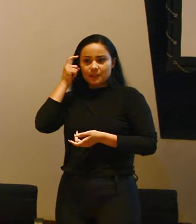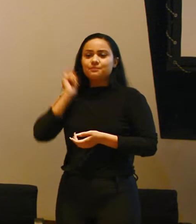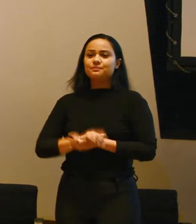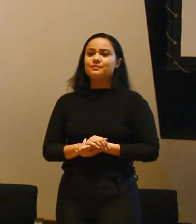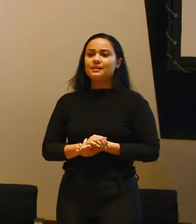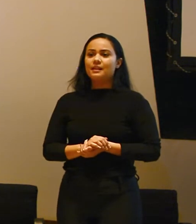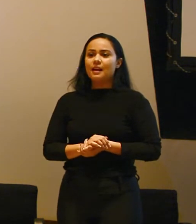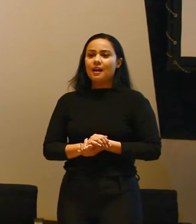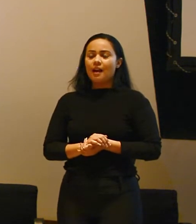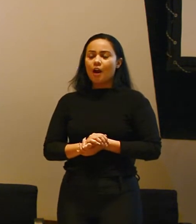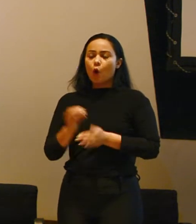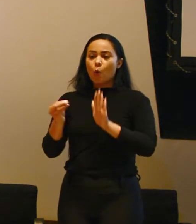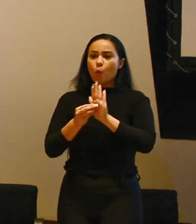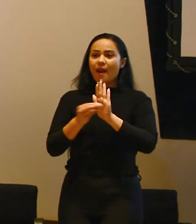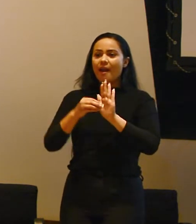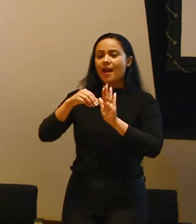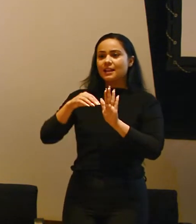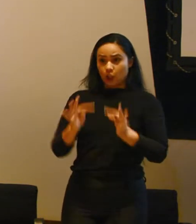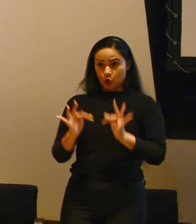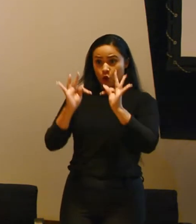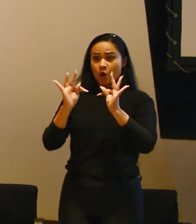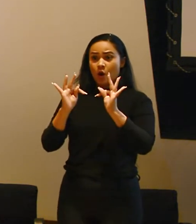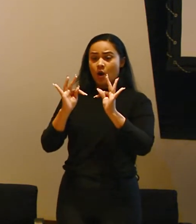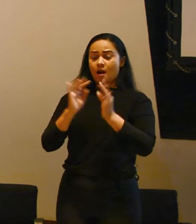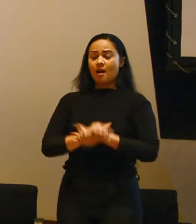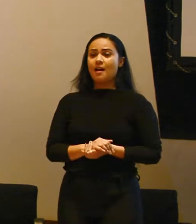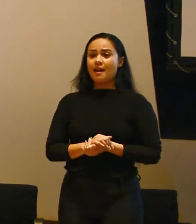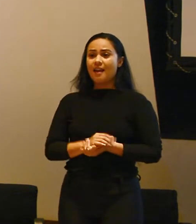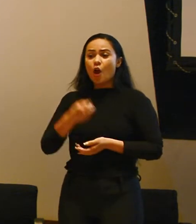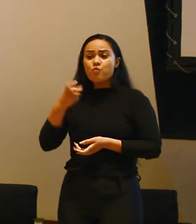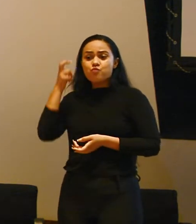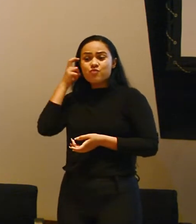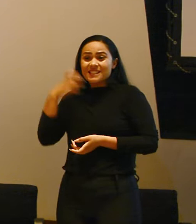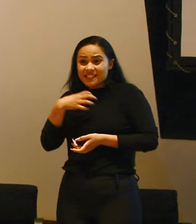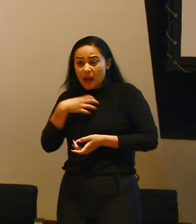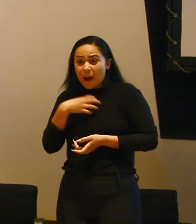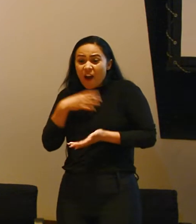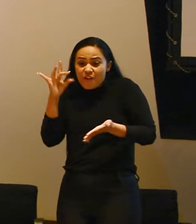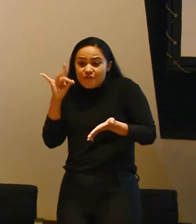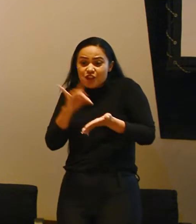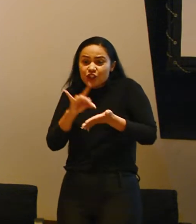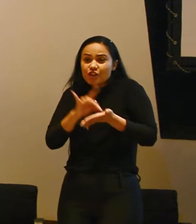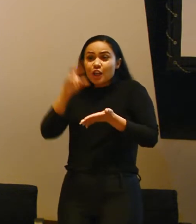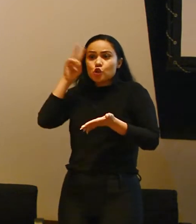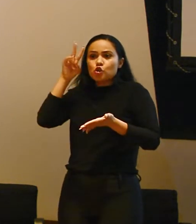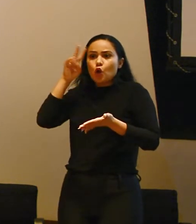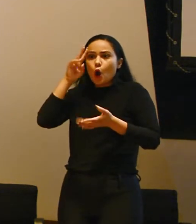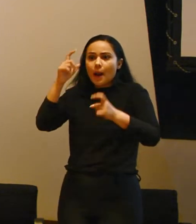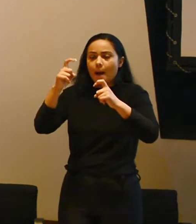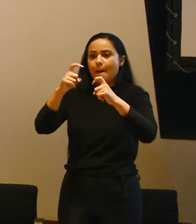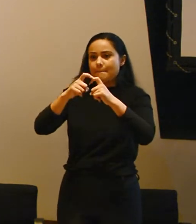implante coclear é o dispositivo eletrônico, é a prótese sensorial mais efetiva da história da